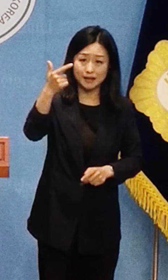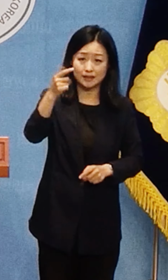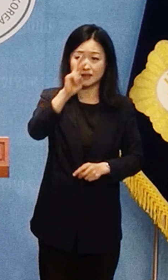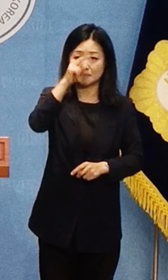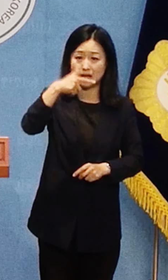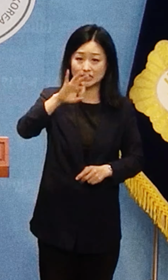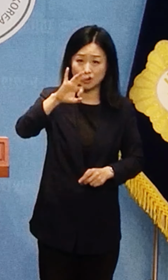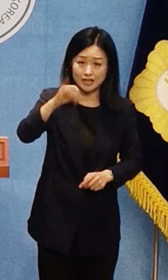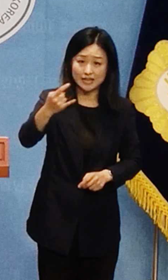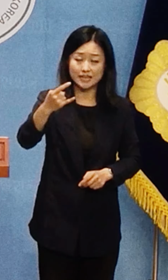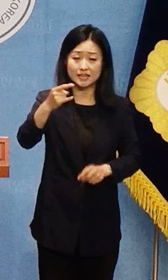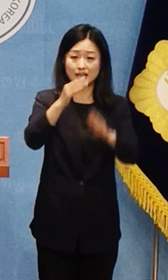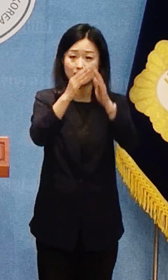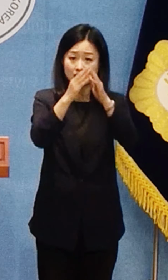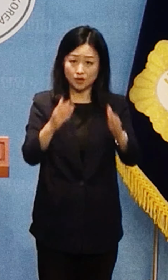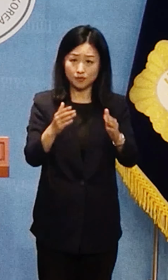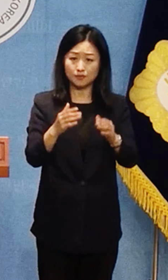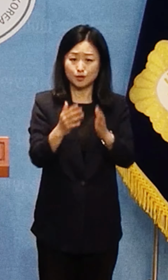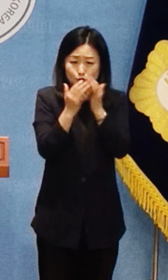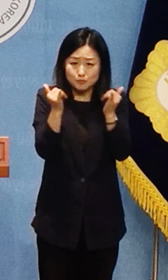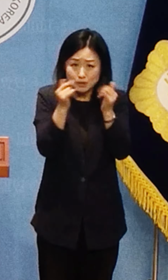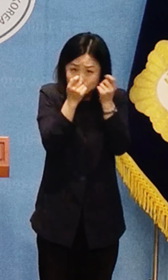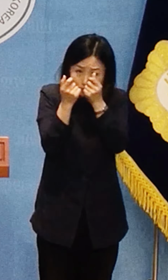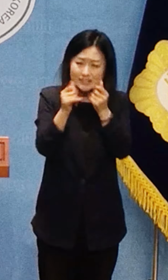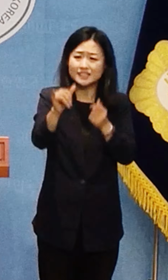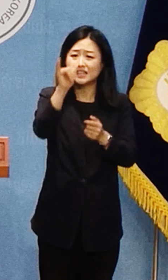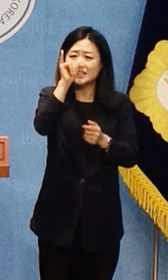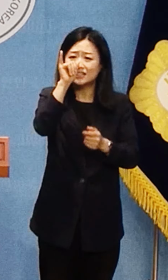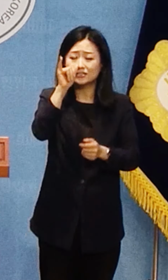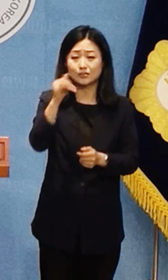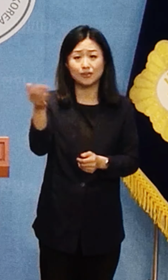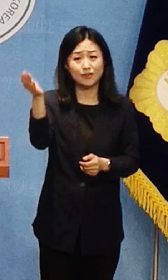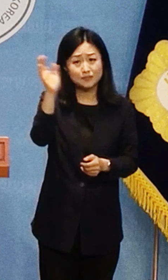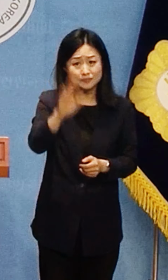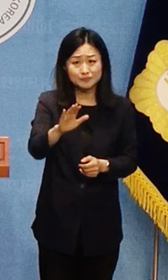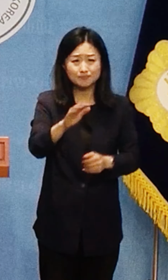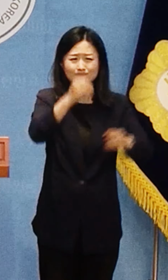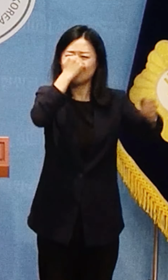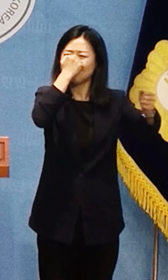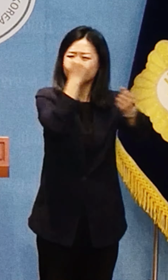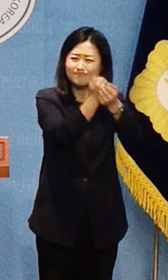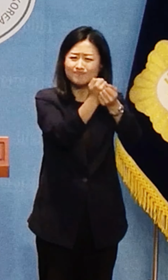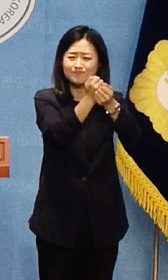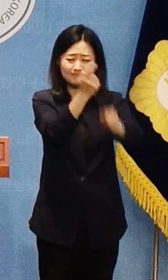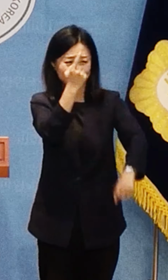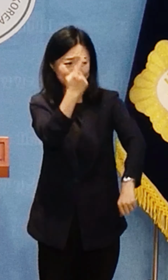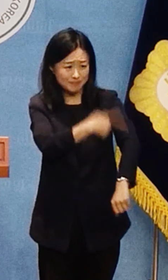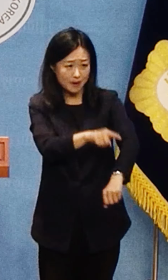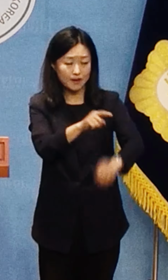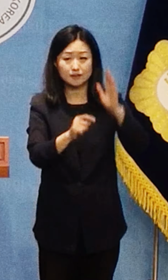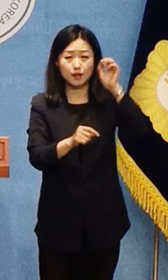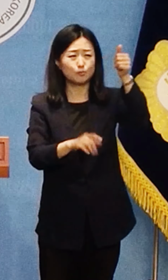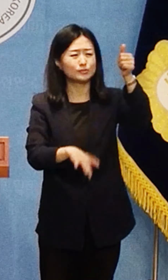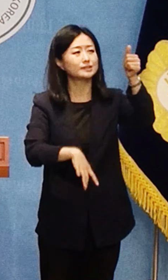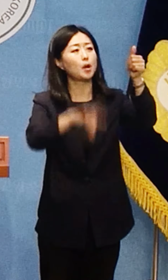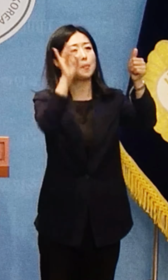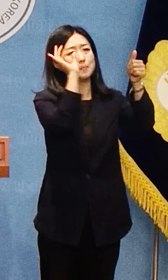전두환도 국민 눈치는 살습니다 이렇게 무능하면 무도한 대통은